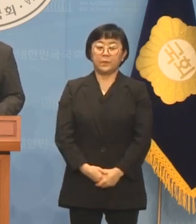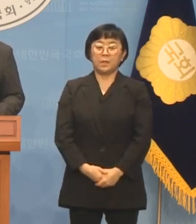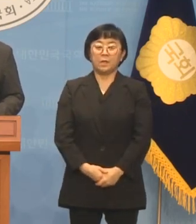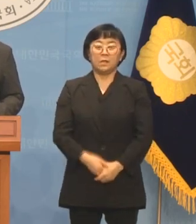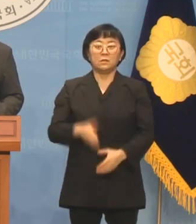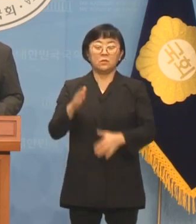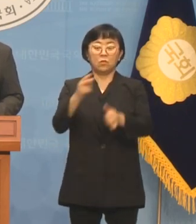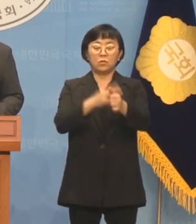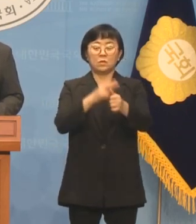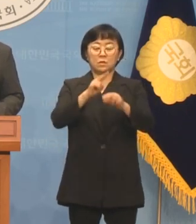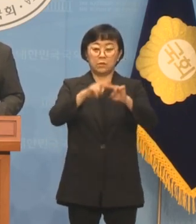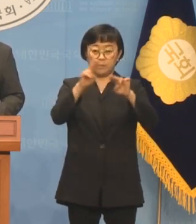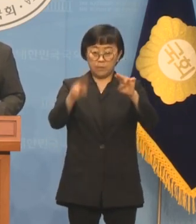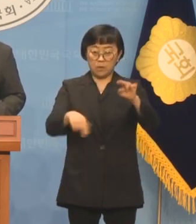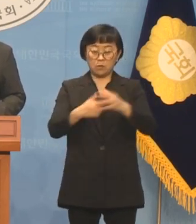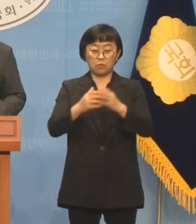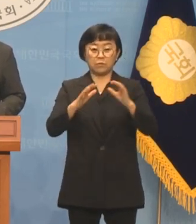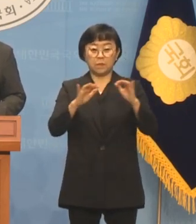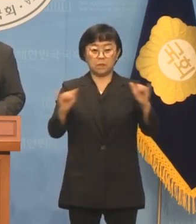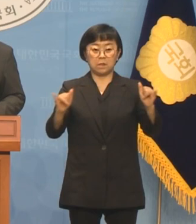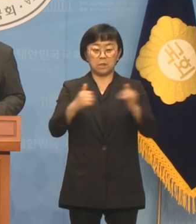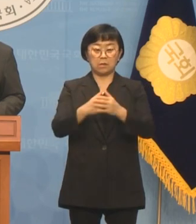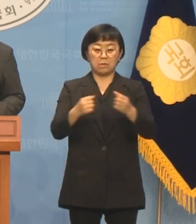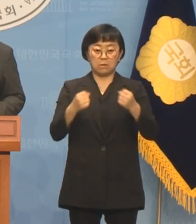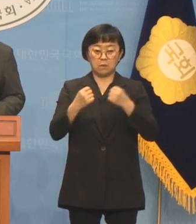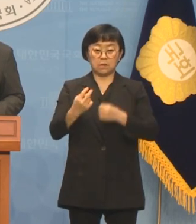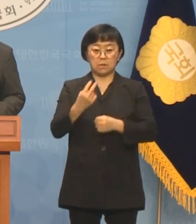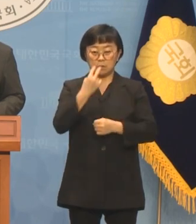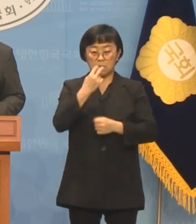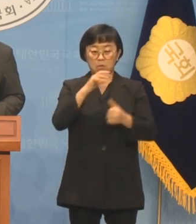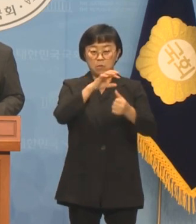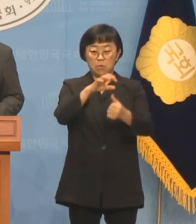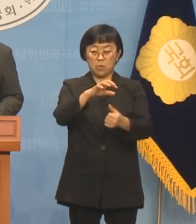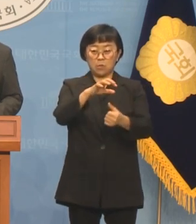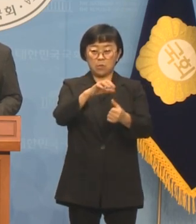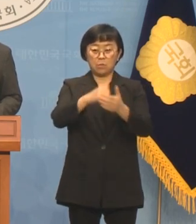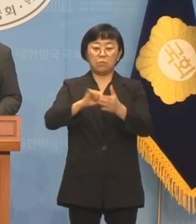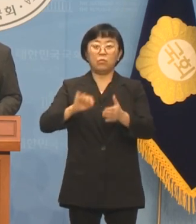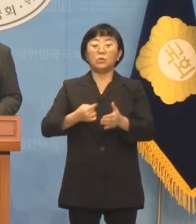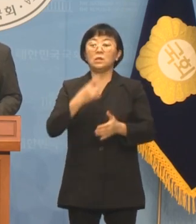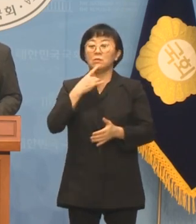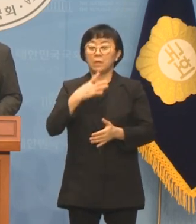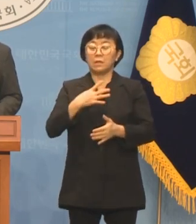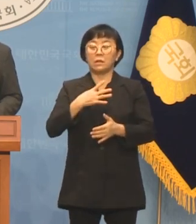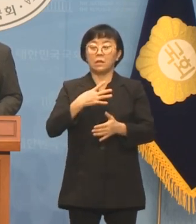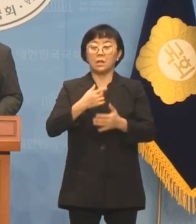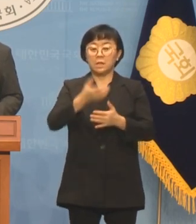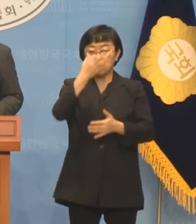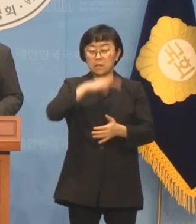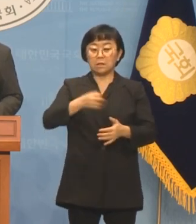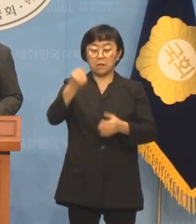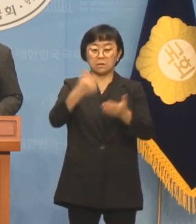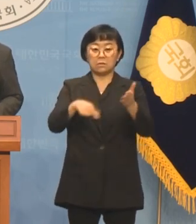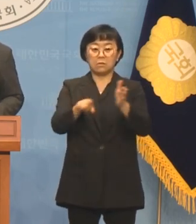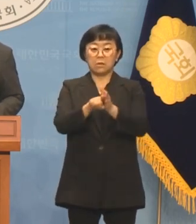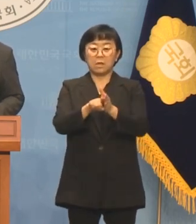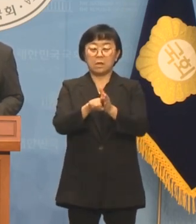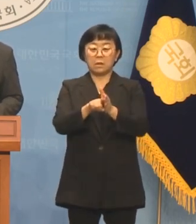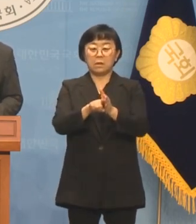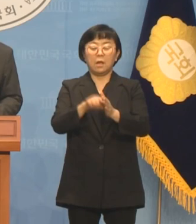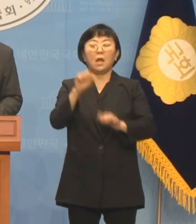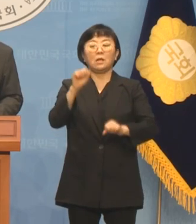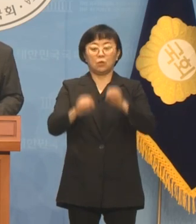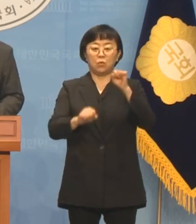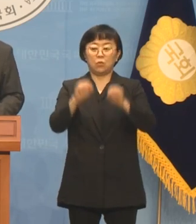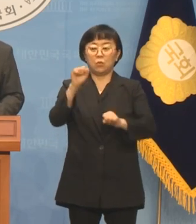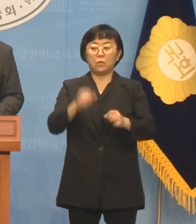전공의 집단사직은 국민들의 건강과 생명을 본으로 본인들만의 이해득 실만을 위한 매우 정략적인